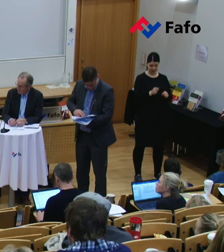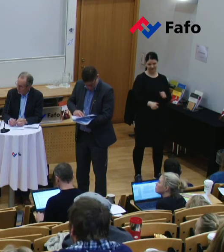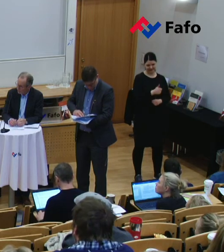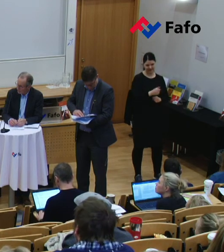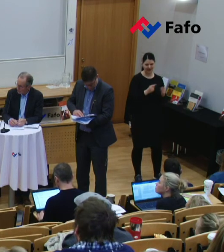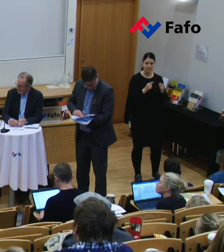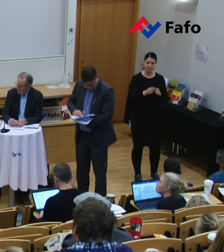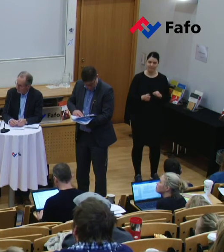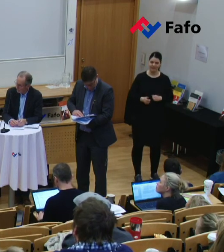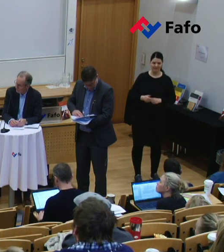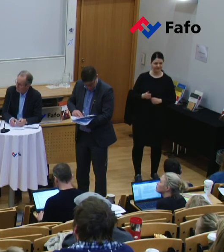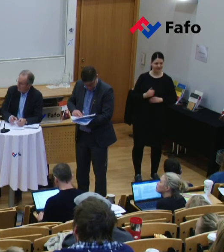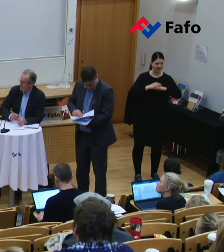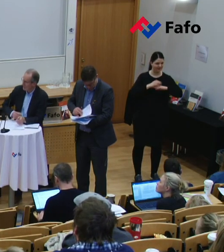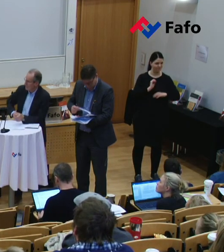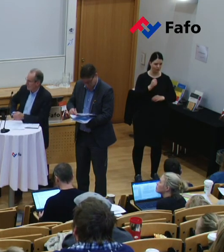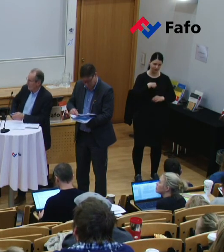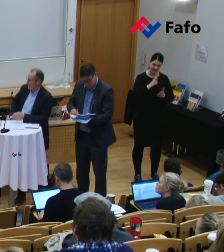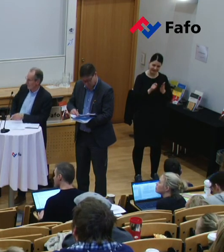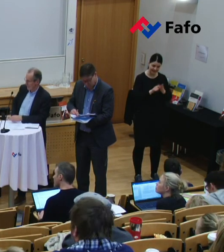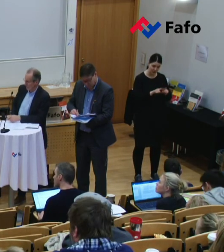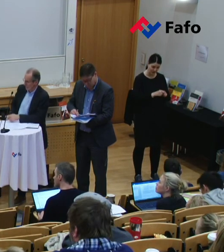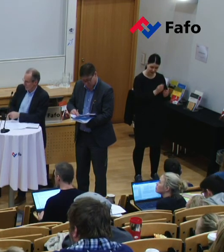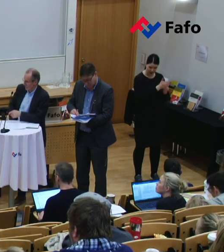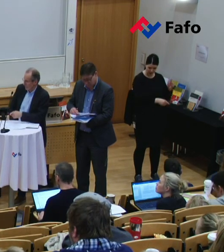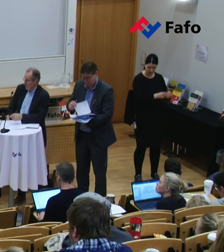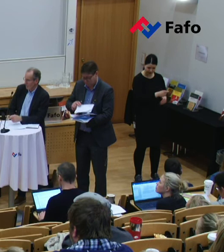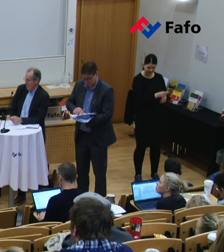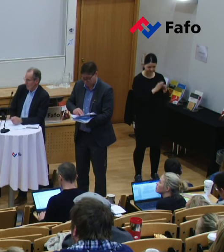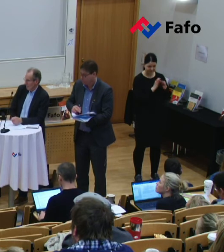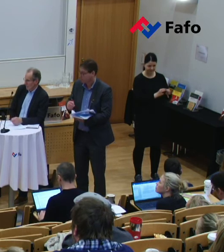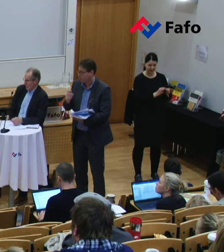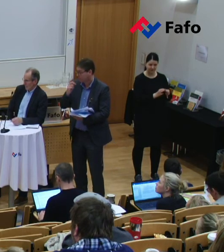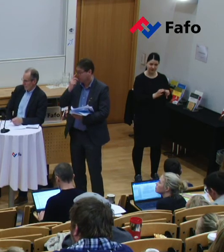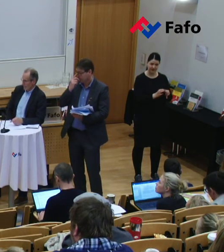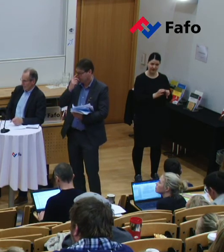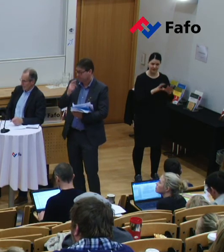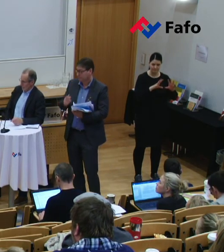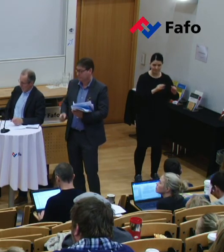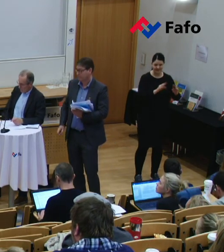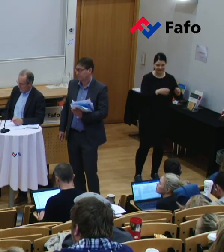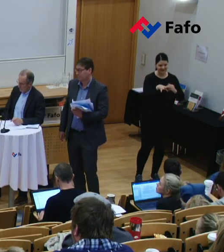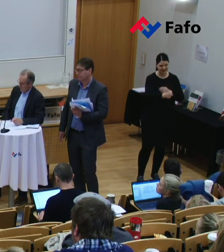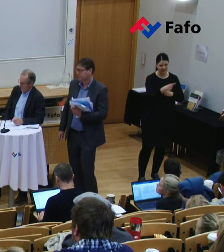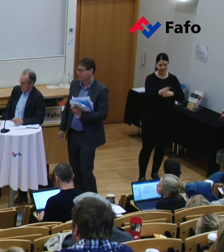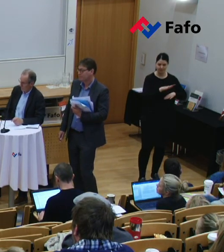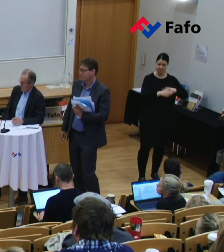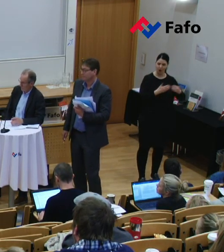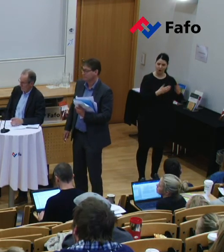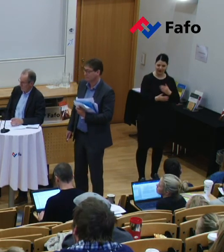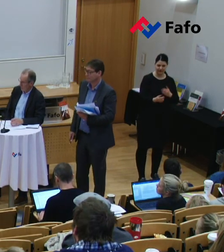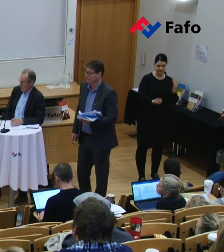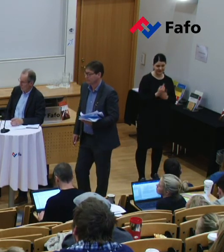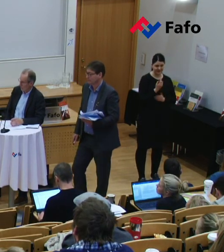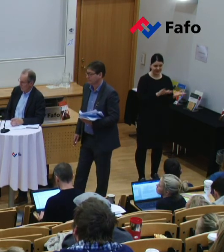Men grunnen til at jeg skriver det vi skriver i avslutningen, knyttet til bedre tilgang til behandling og spesialiserte tjenester,